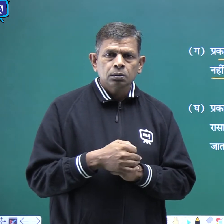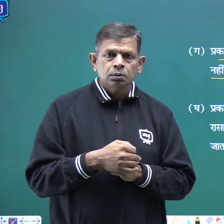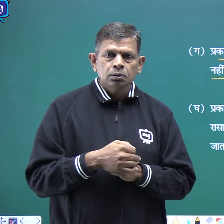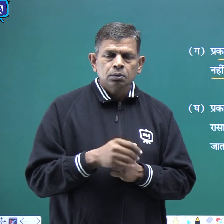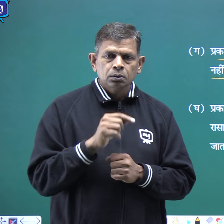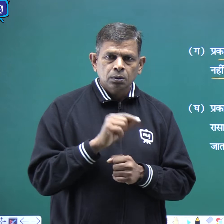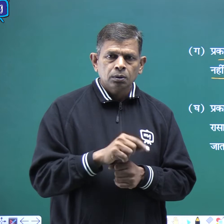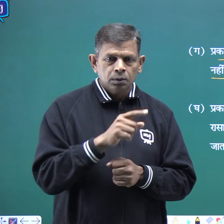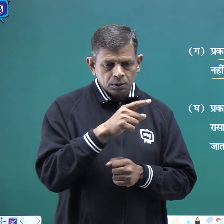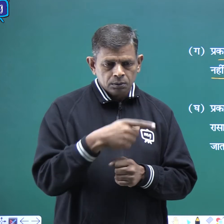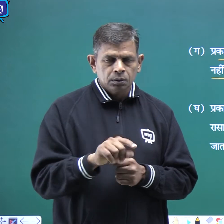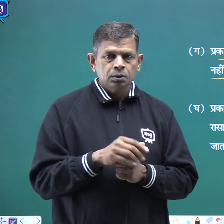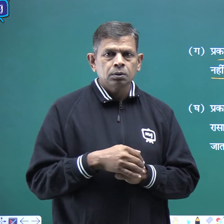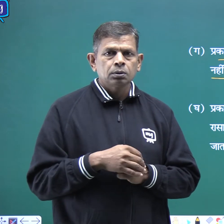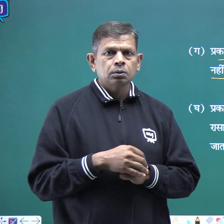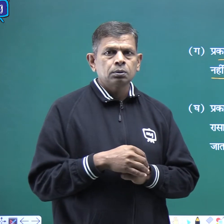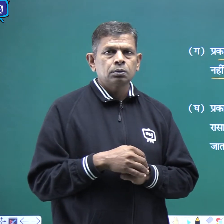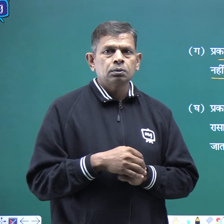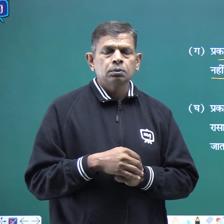तो हम यहाँ सत्य पर निशान लगाएंगे।